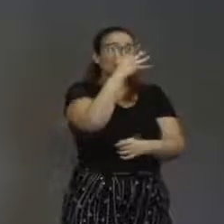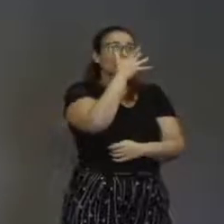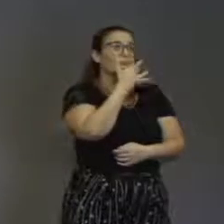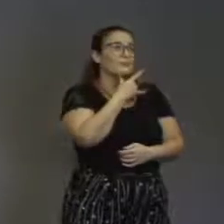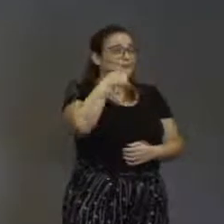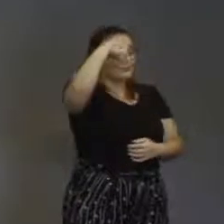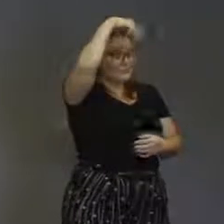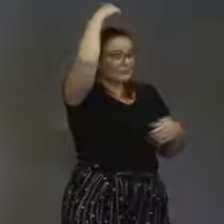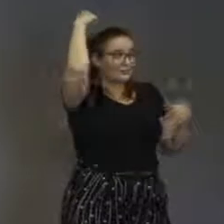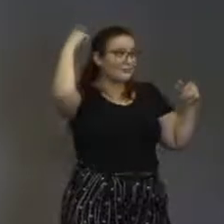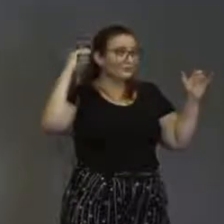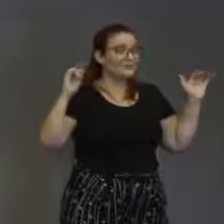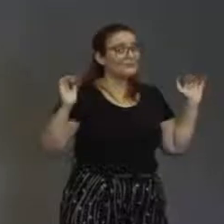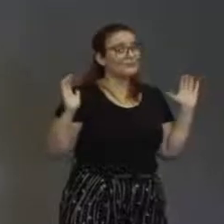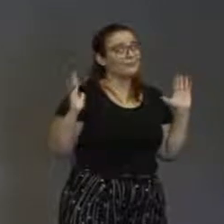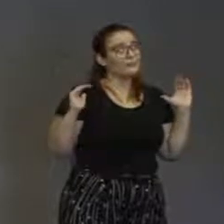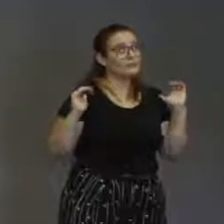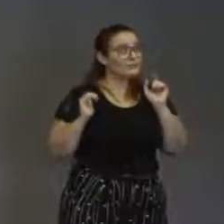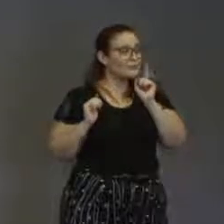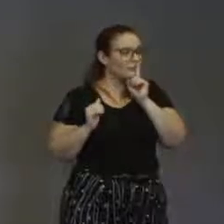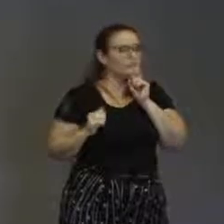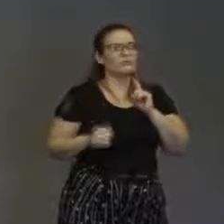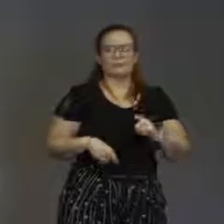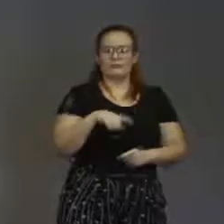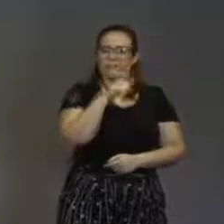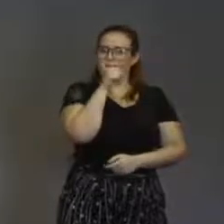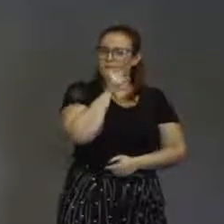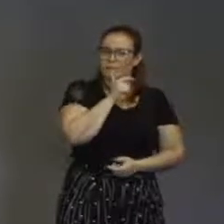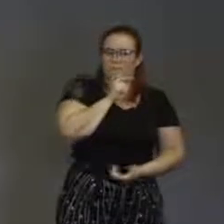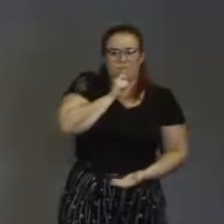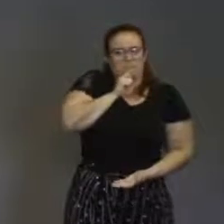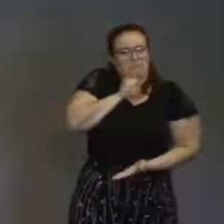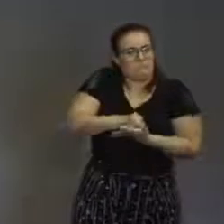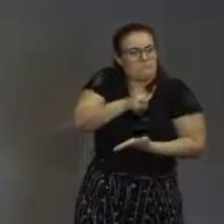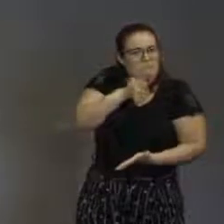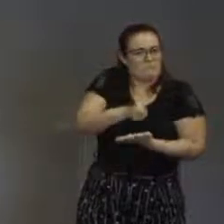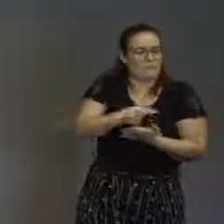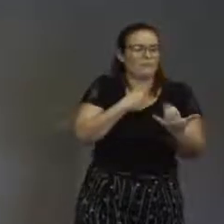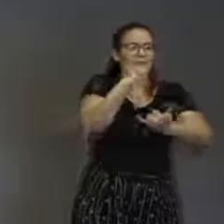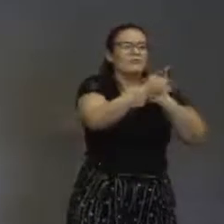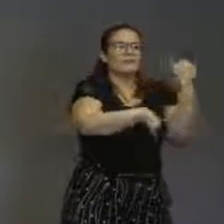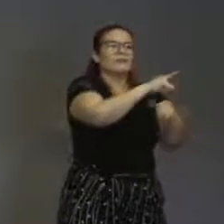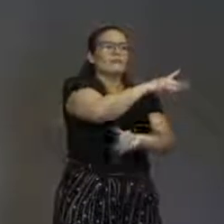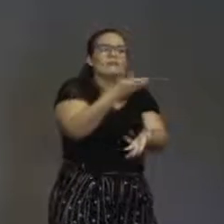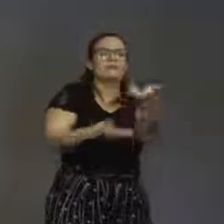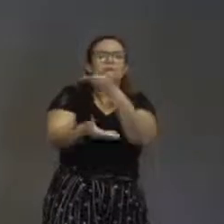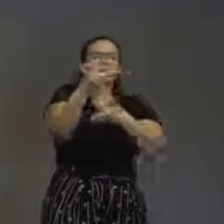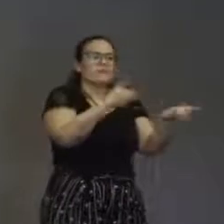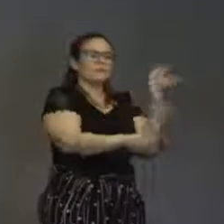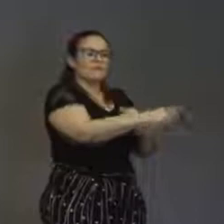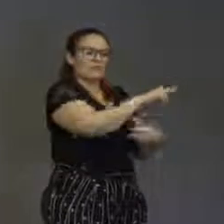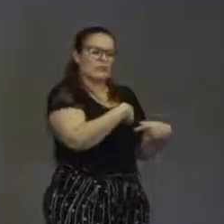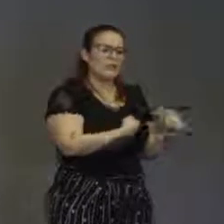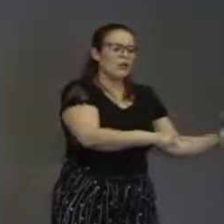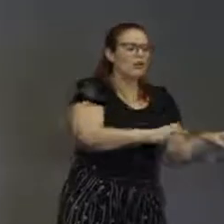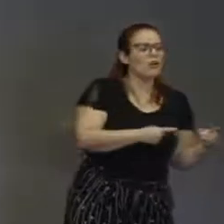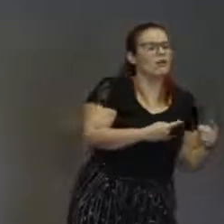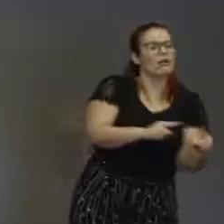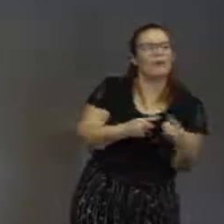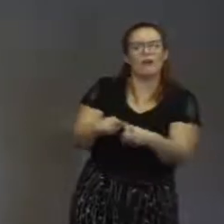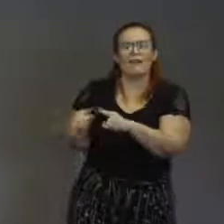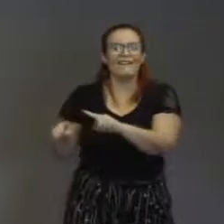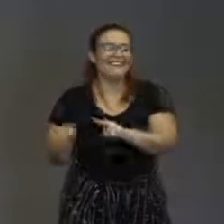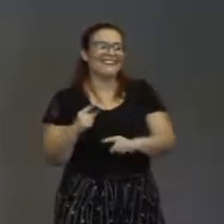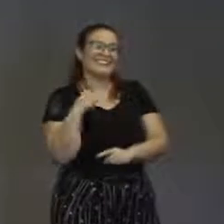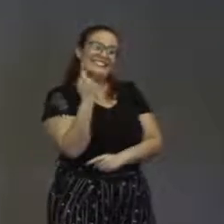anjo, olha, menina linha dura, ali. Eu brinco que ela não é uma mediadora, ela é uma atiçadora, porque a gente veio conversando ao